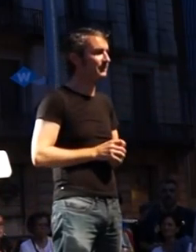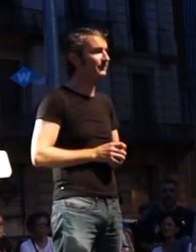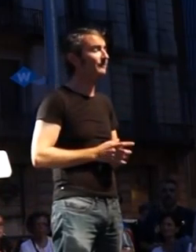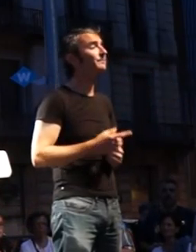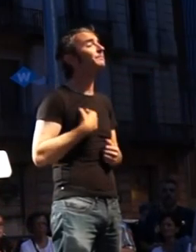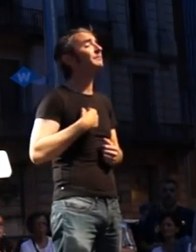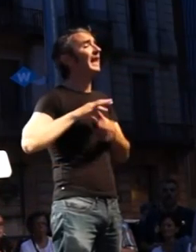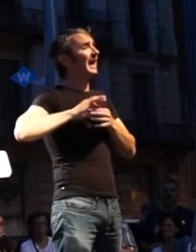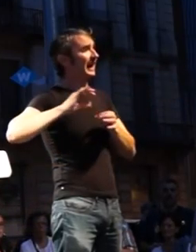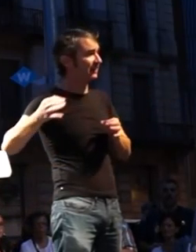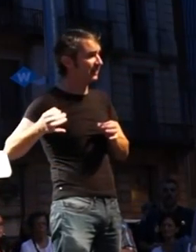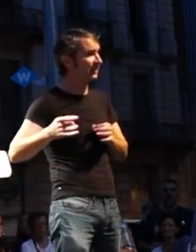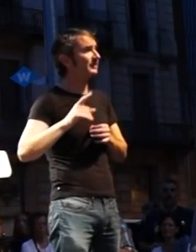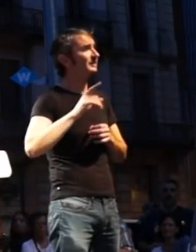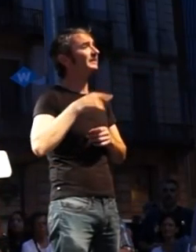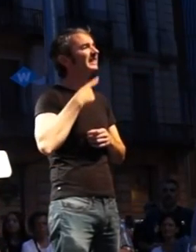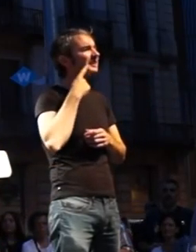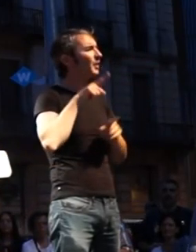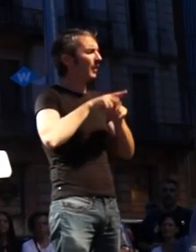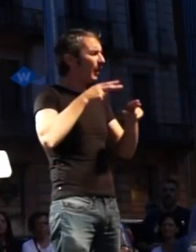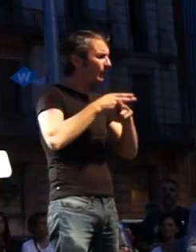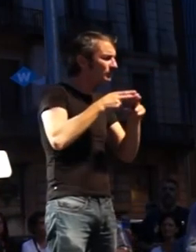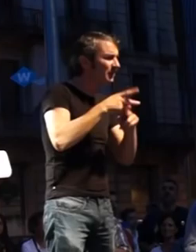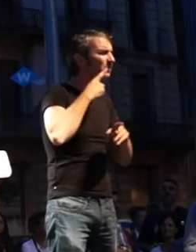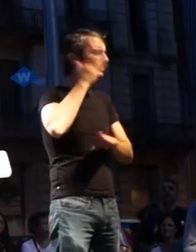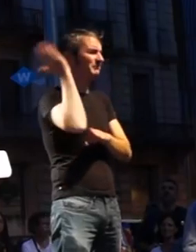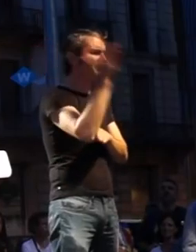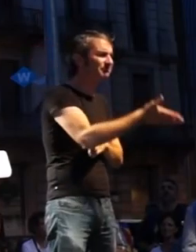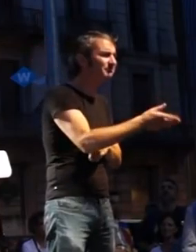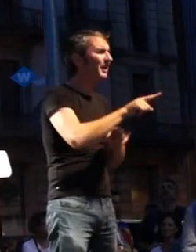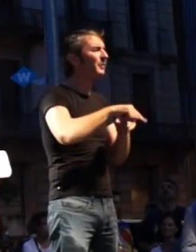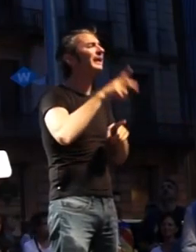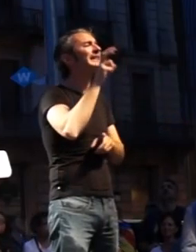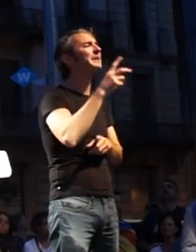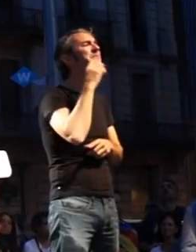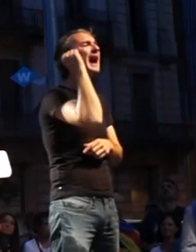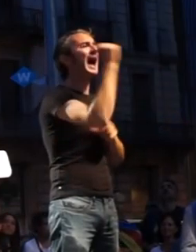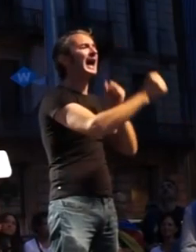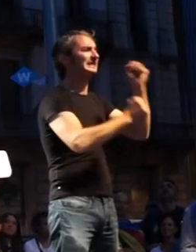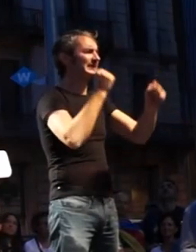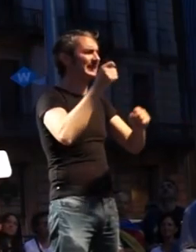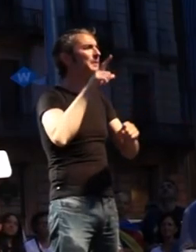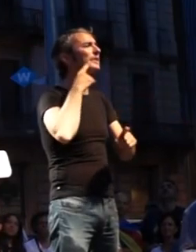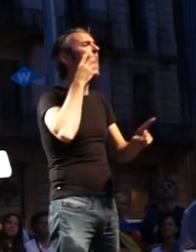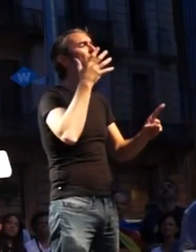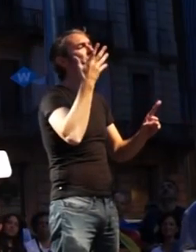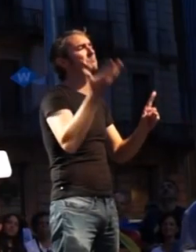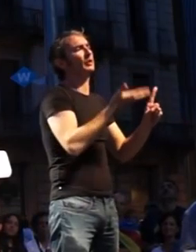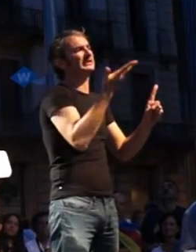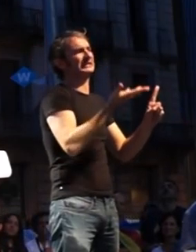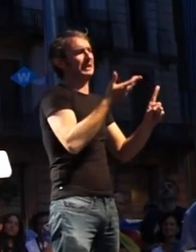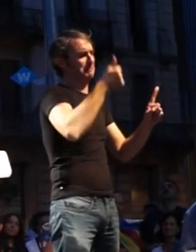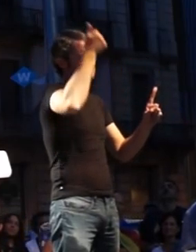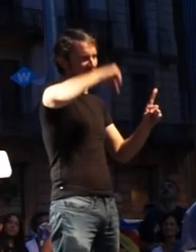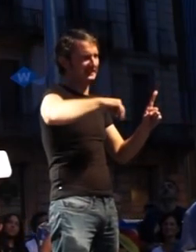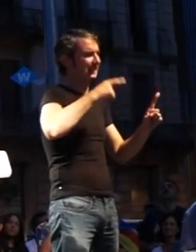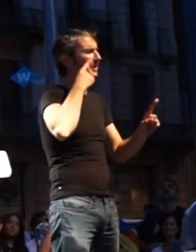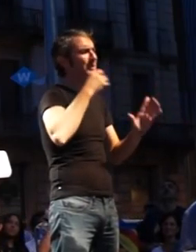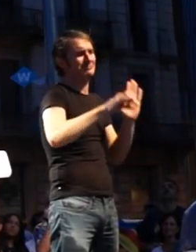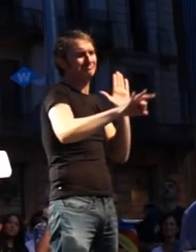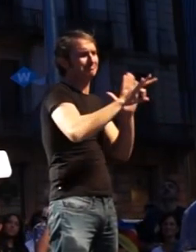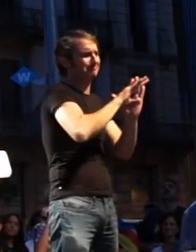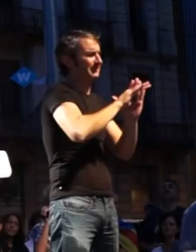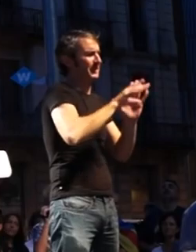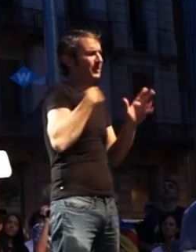Són cadenes, i són sogues, i són ganivets, i són destrals, els assassinats fruits de la violència masclista, que és una xacra estructural